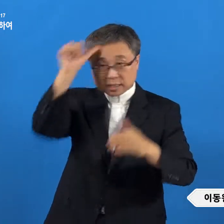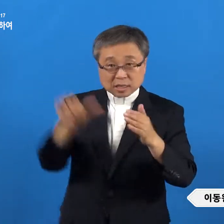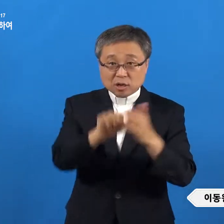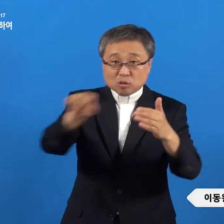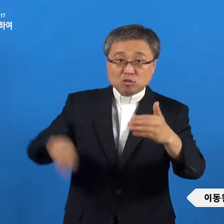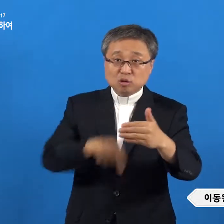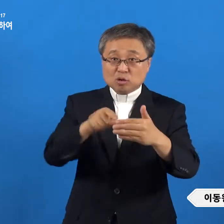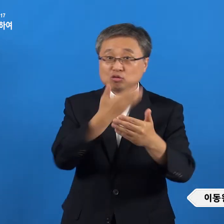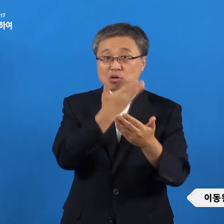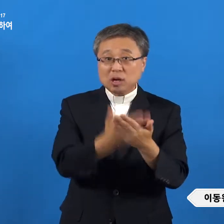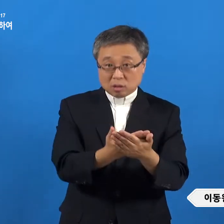가지로 정리했어요.